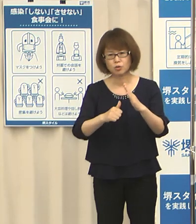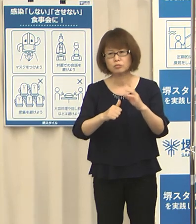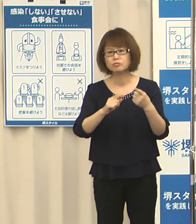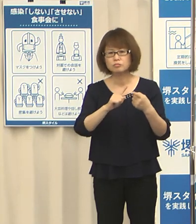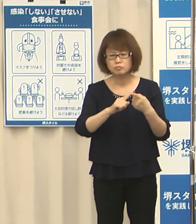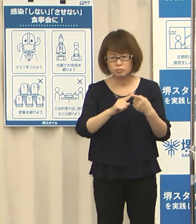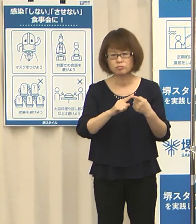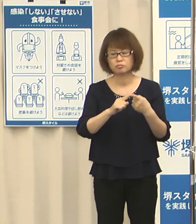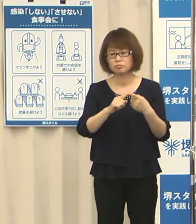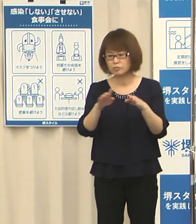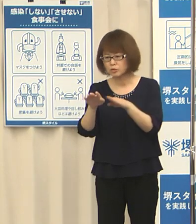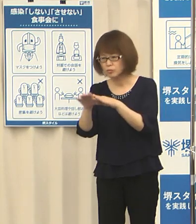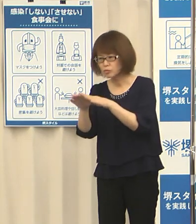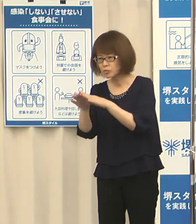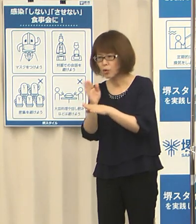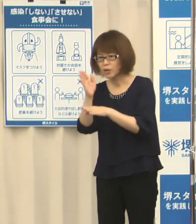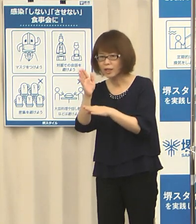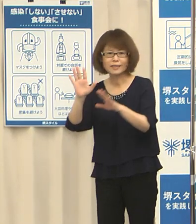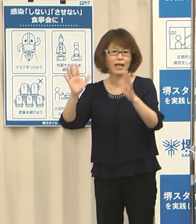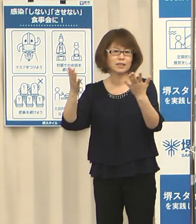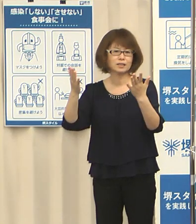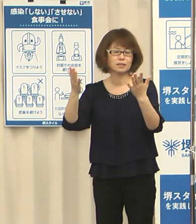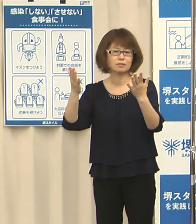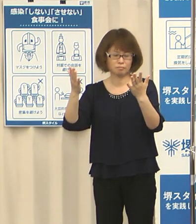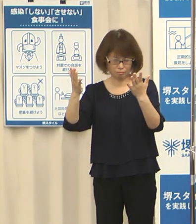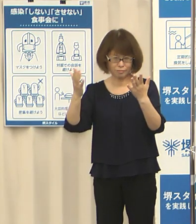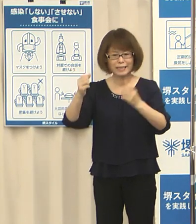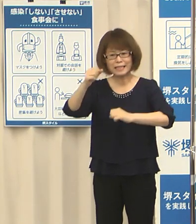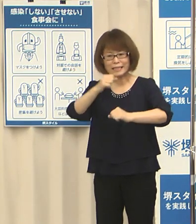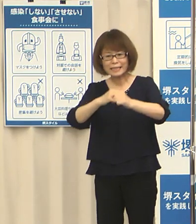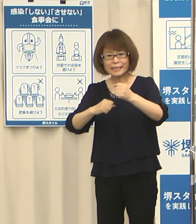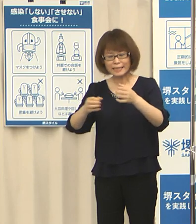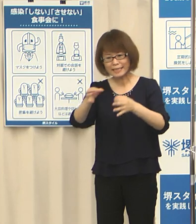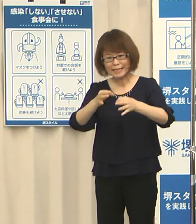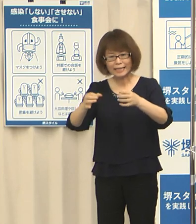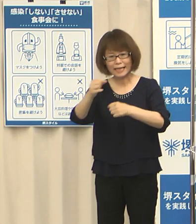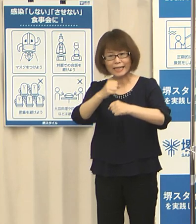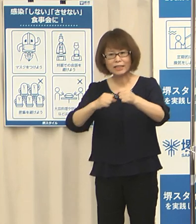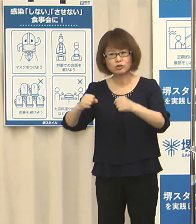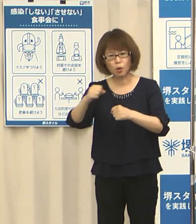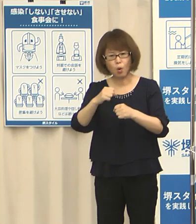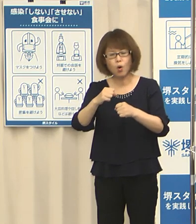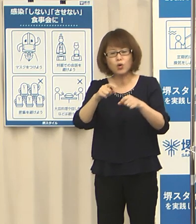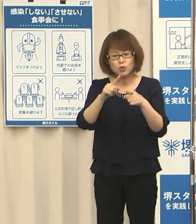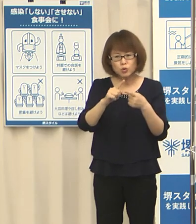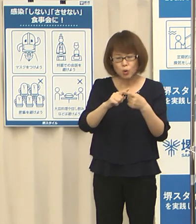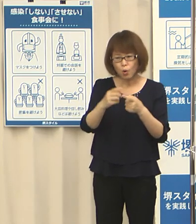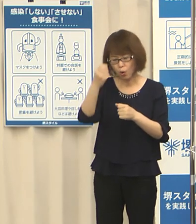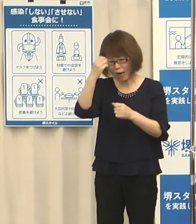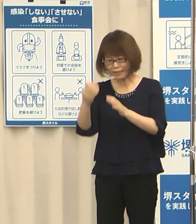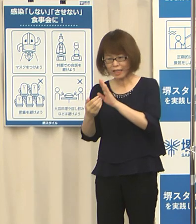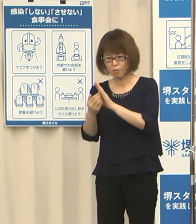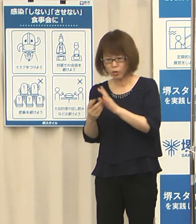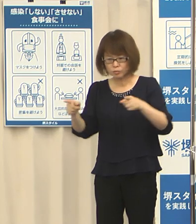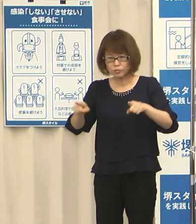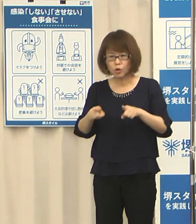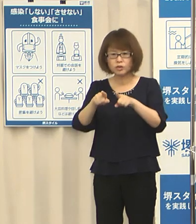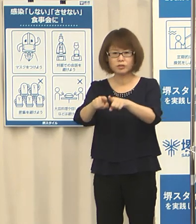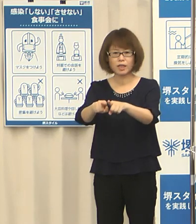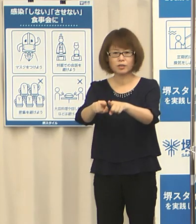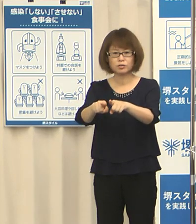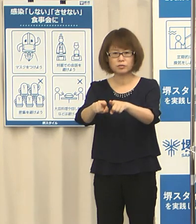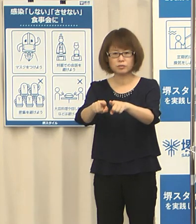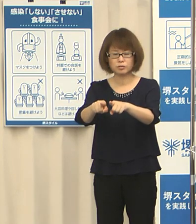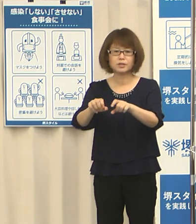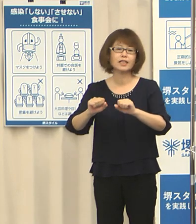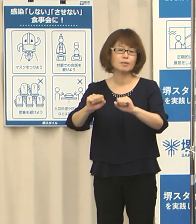して休業請も行っておりません。社会経済活動と感染防止を両立をさせるということを行っております